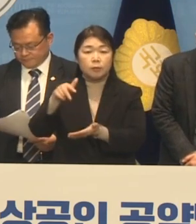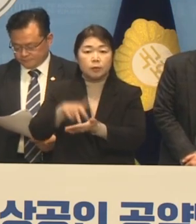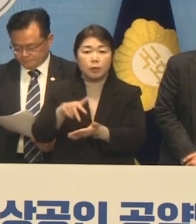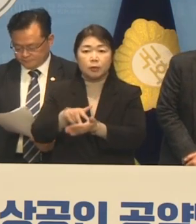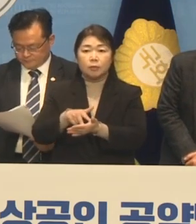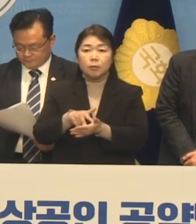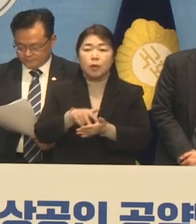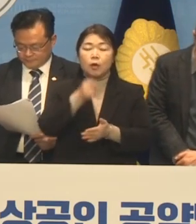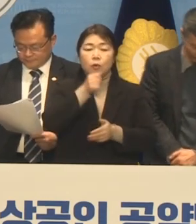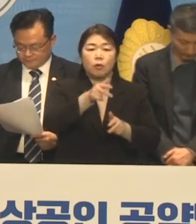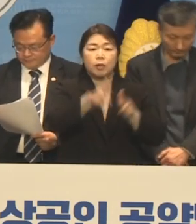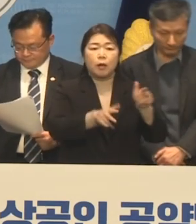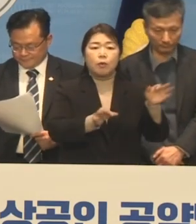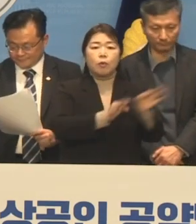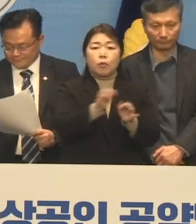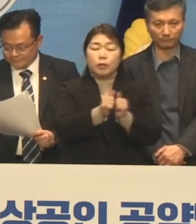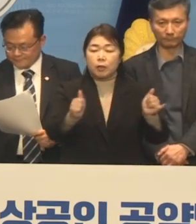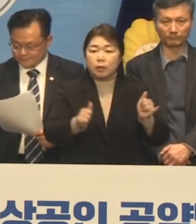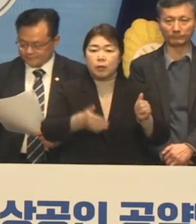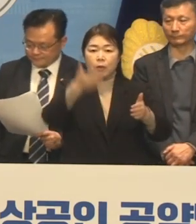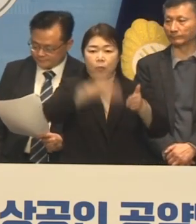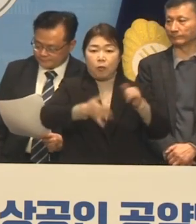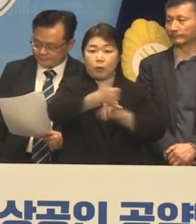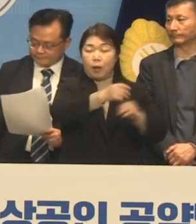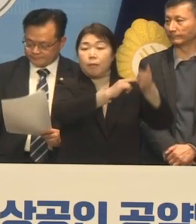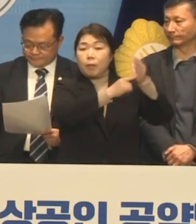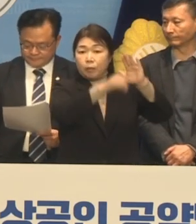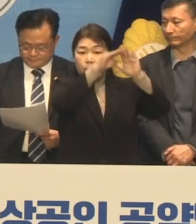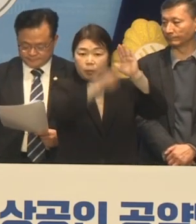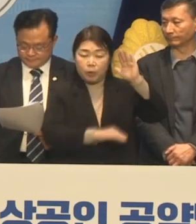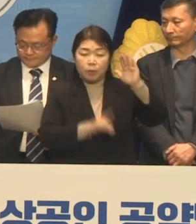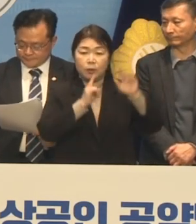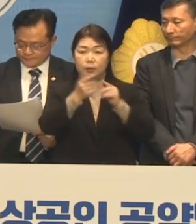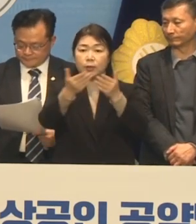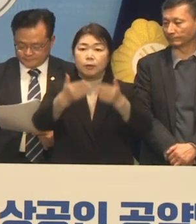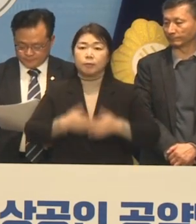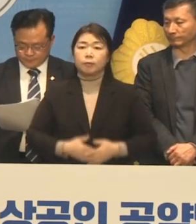더불어민주당 소상공인 공약을 발표를 하도록 하겠습니다.